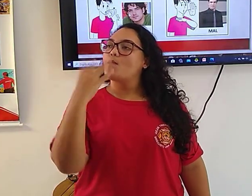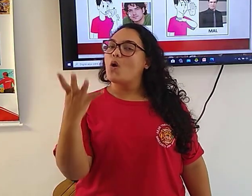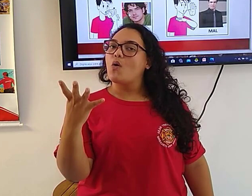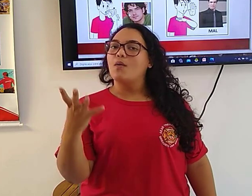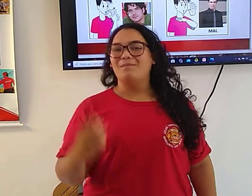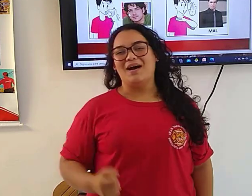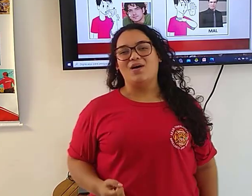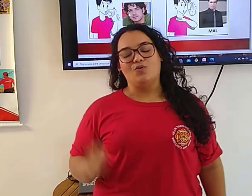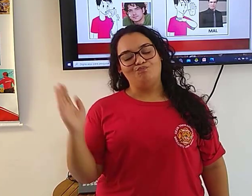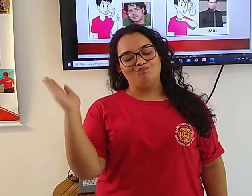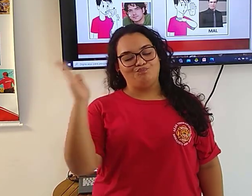Mal.